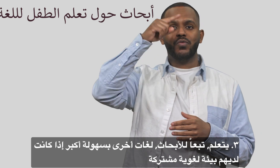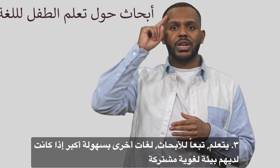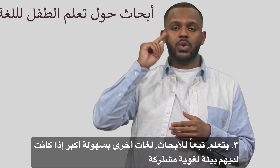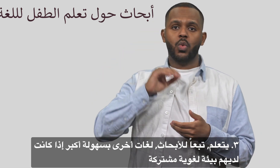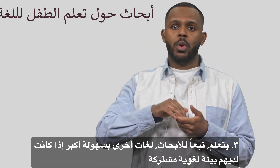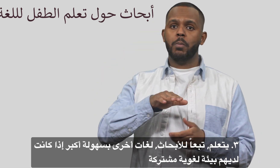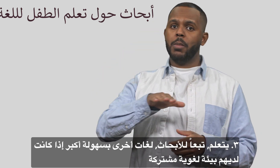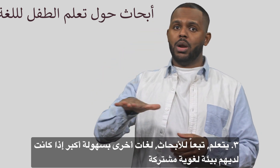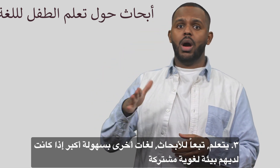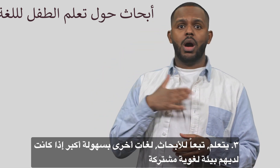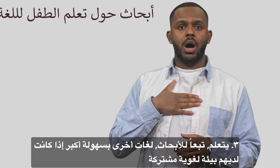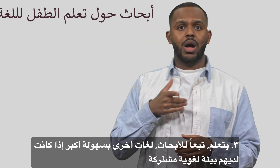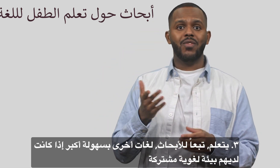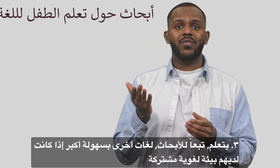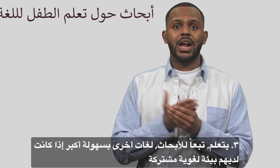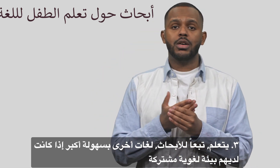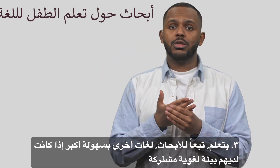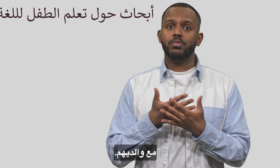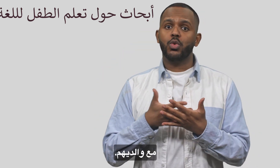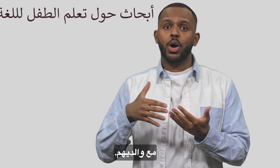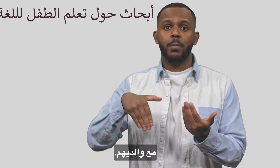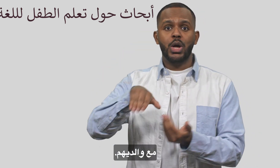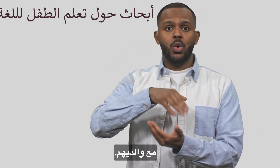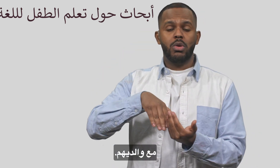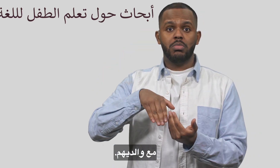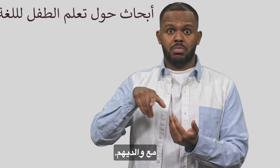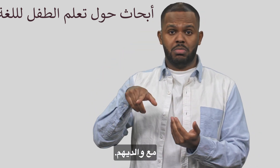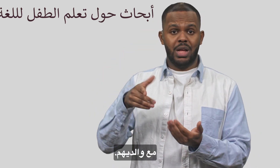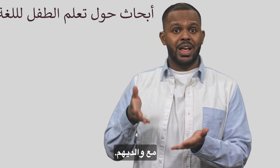بسهولة أكبر إذا كانت لديهم بيئة لغوية مشتركة مع والديهم.